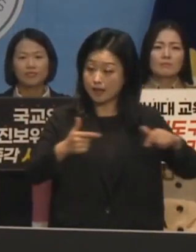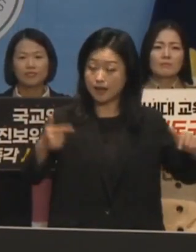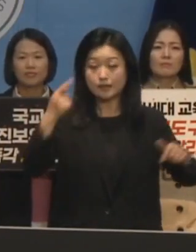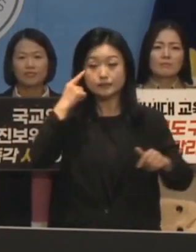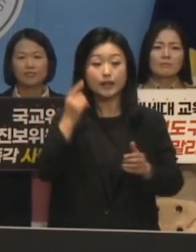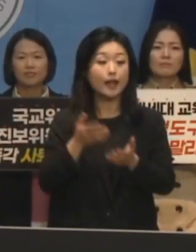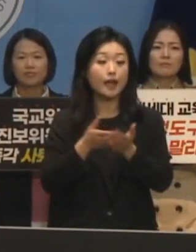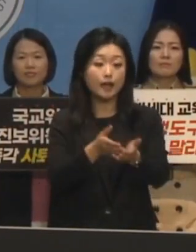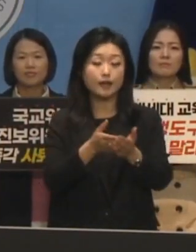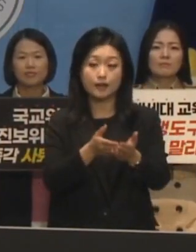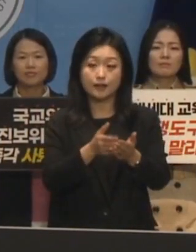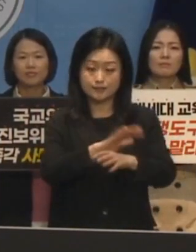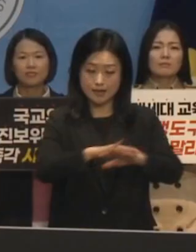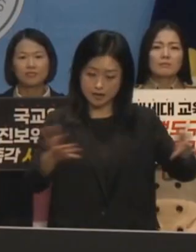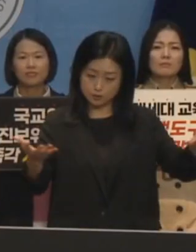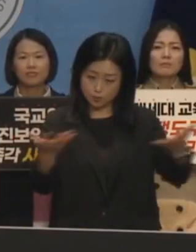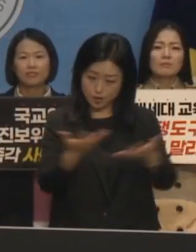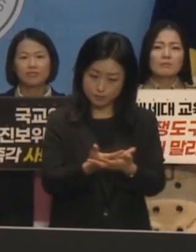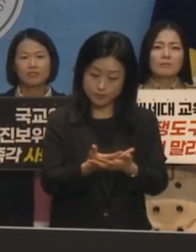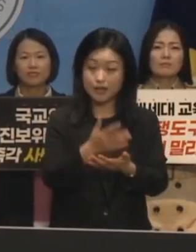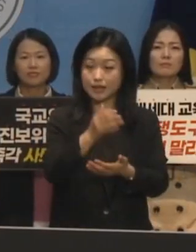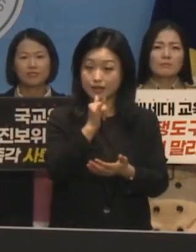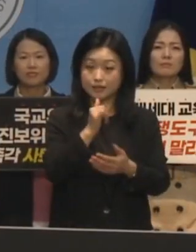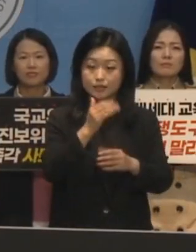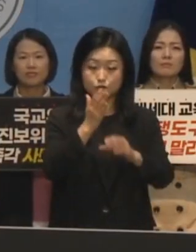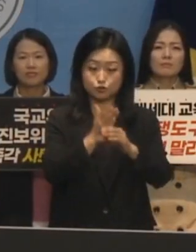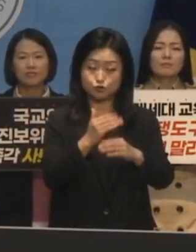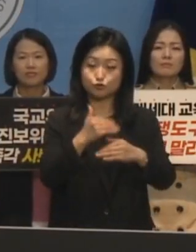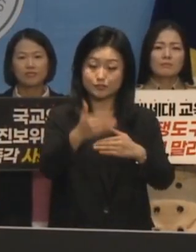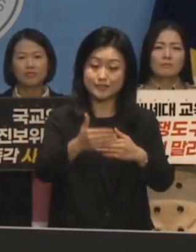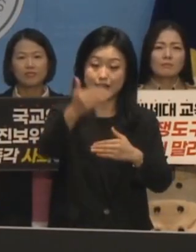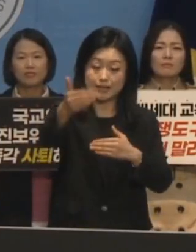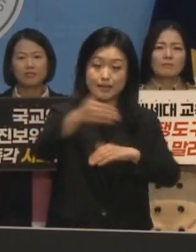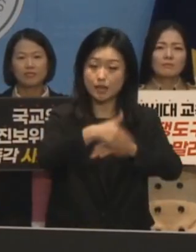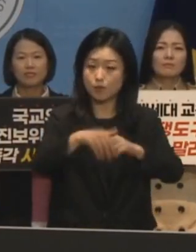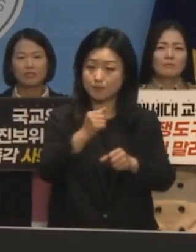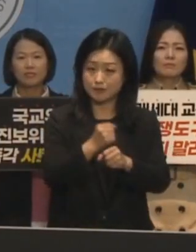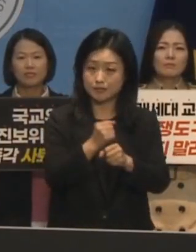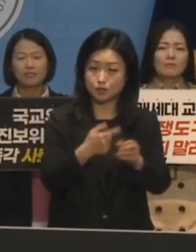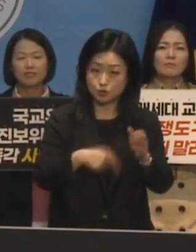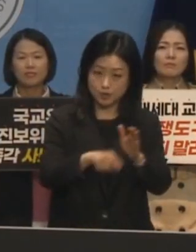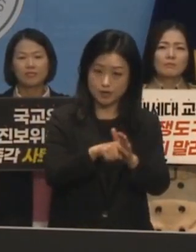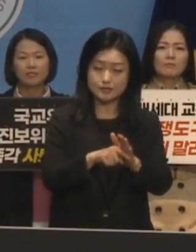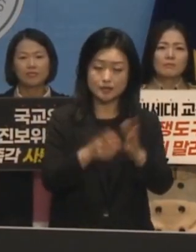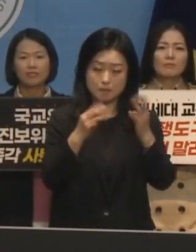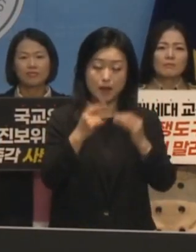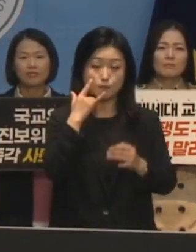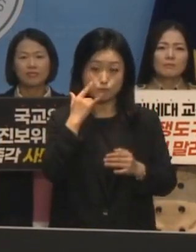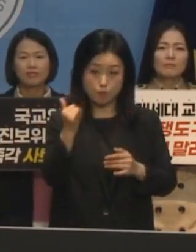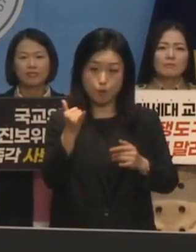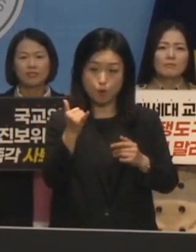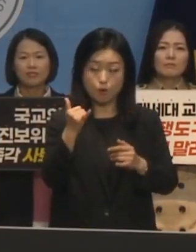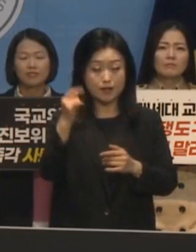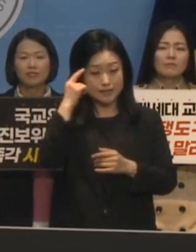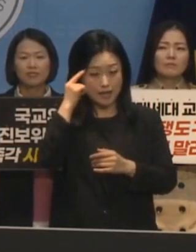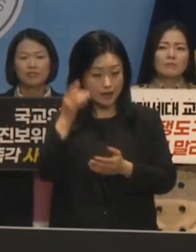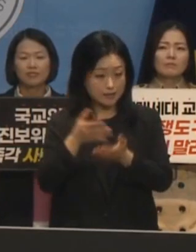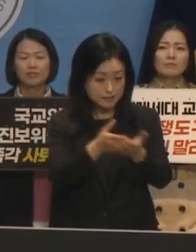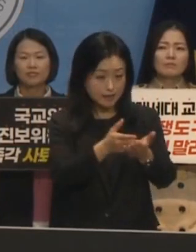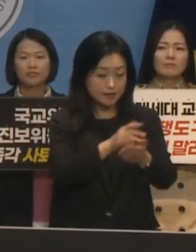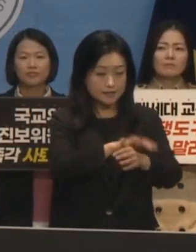의견들이 최대한 조화롭게 담긴 중장기 계획을 마련하기 위해서 더 많은 학부모의 의견을 경청할